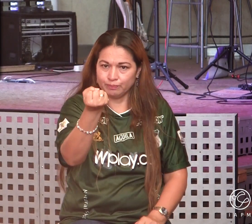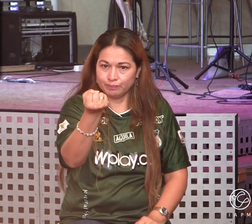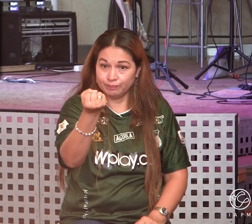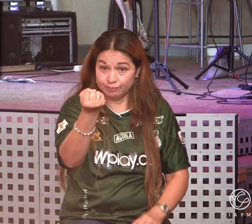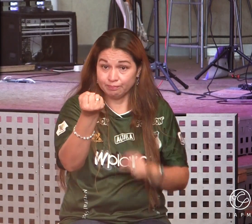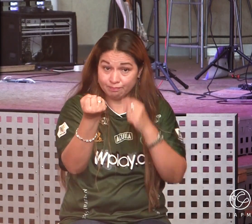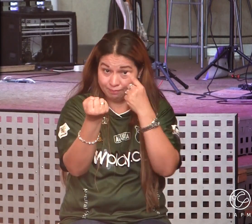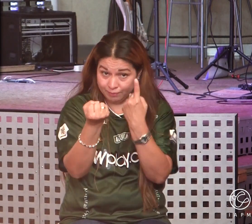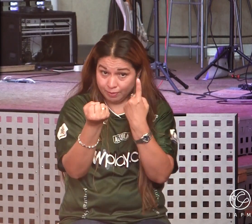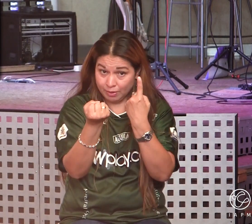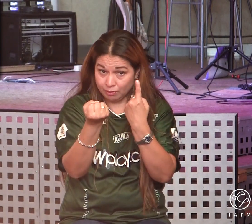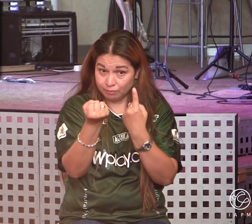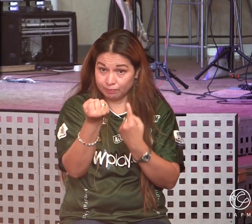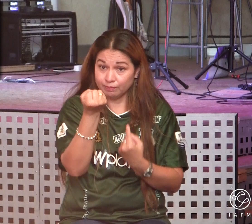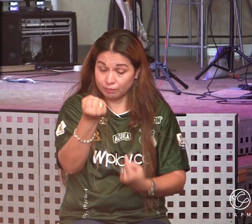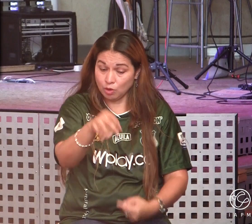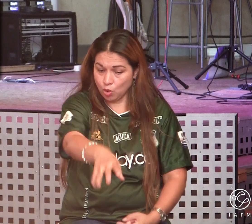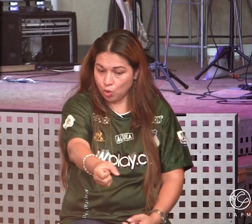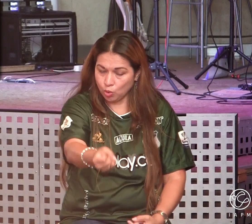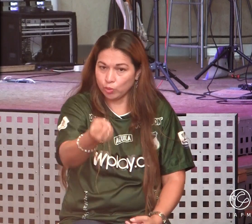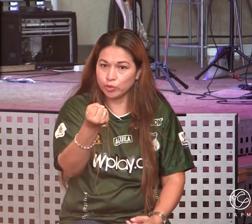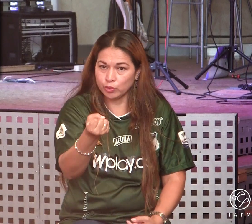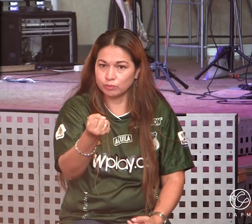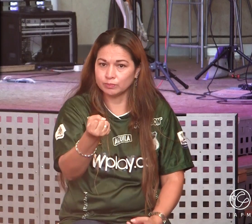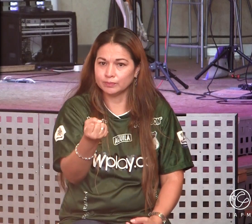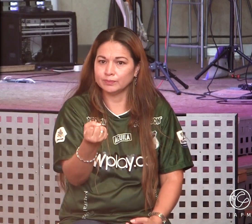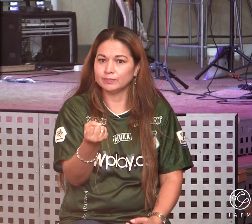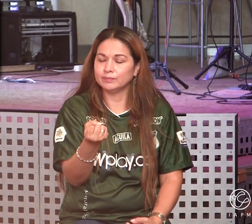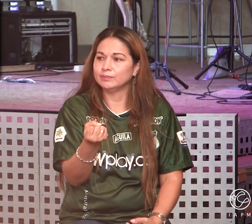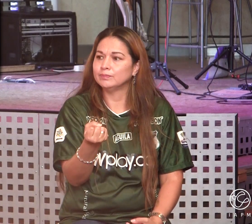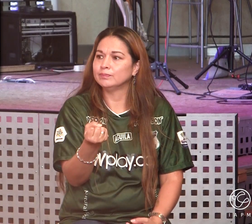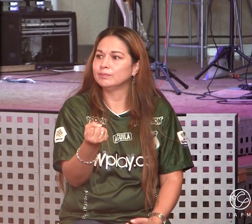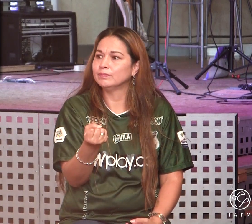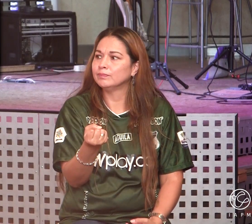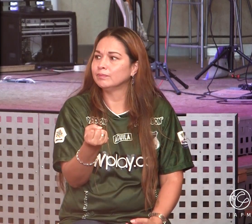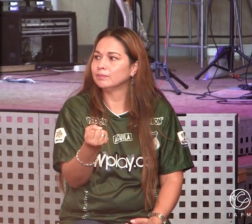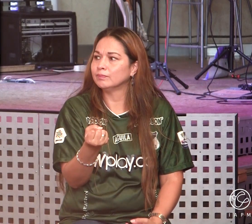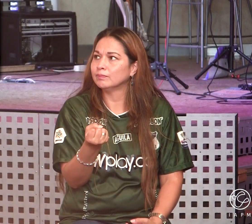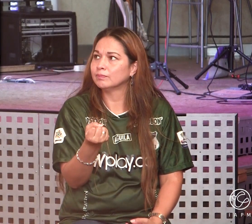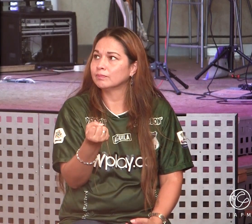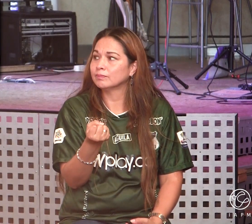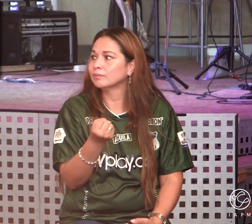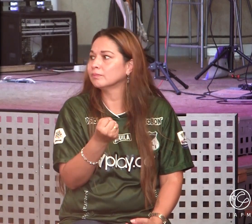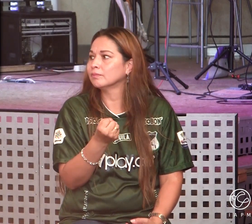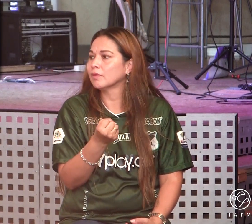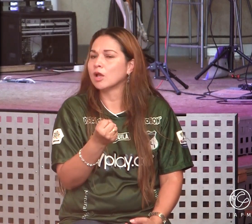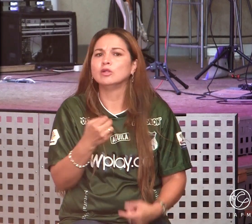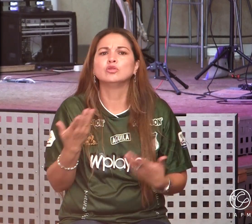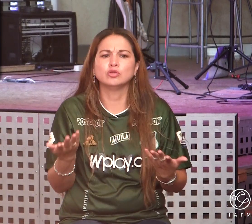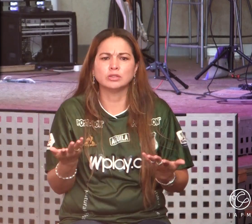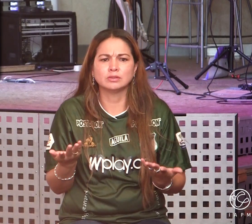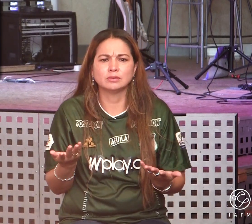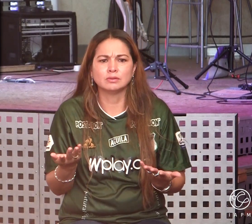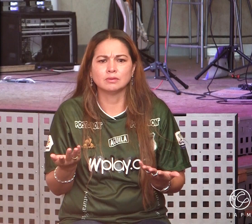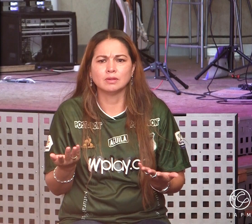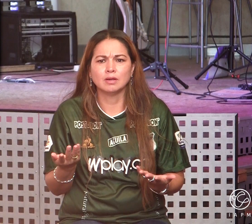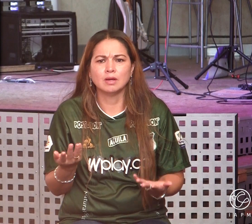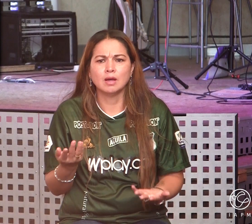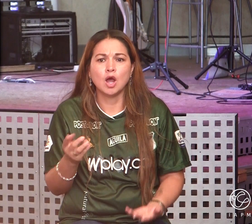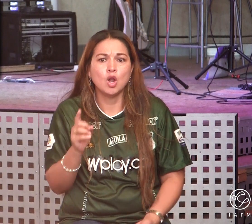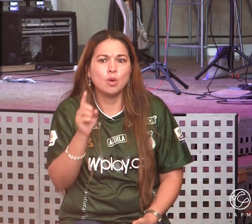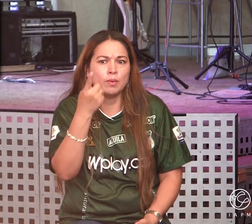soberanía, pero también de acciones de cercanía. Vuelve a enfatizar lo mismo. Lo primero que Dios quiere de mí es realmente